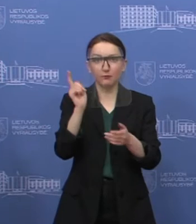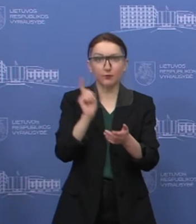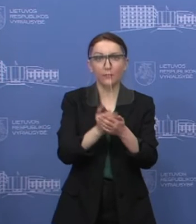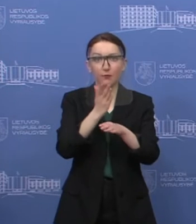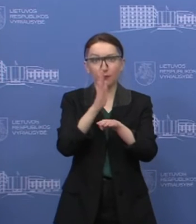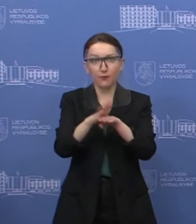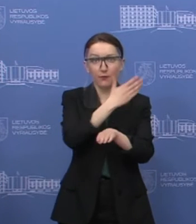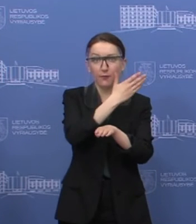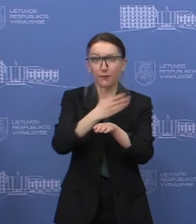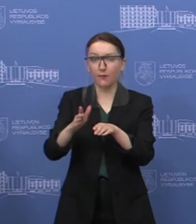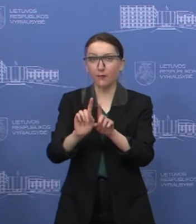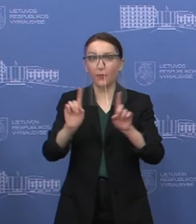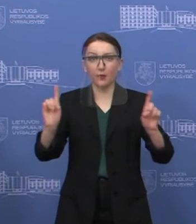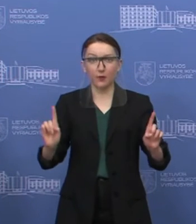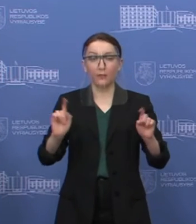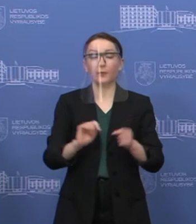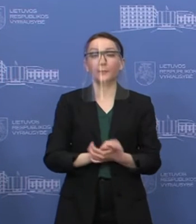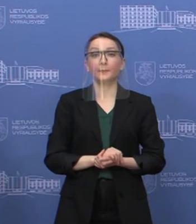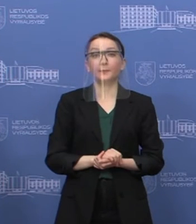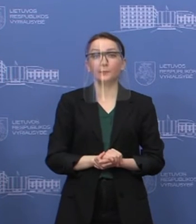ar eidami į kapines.